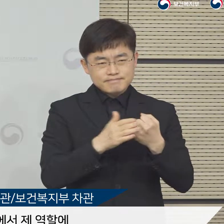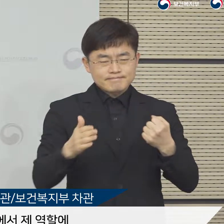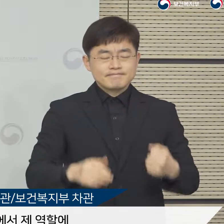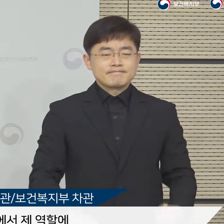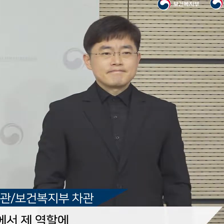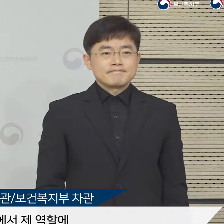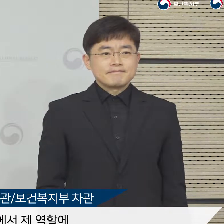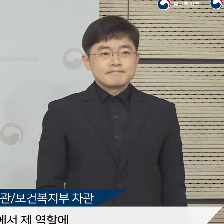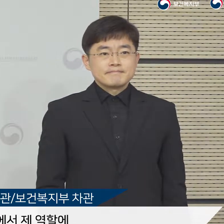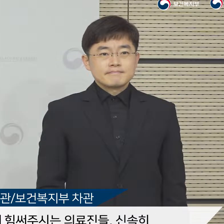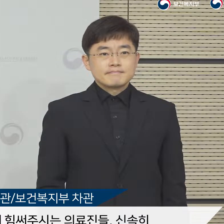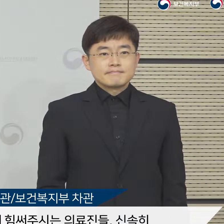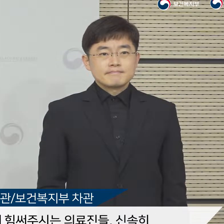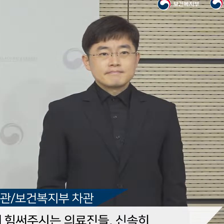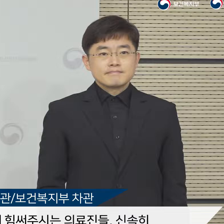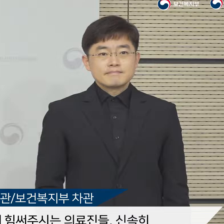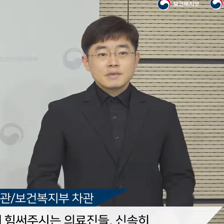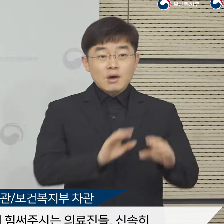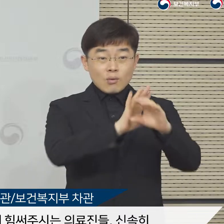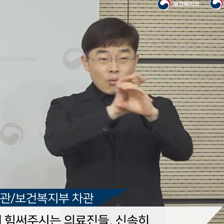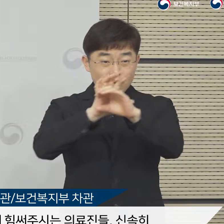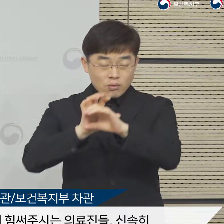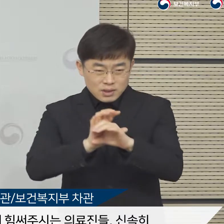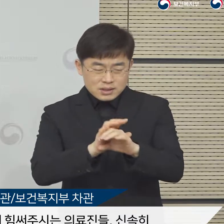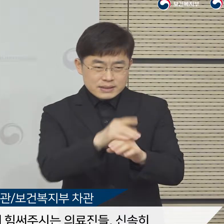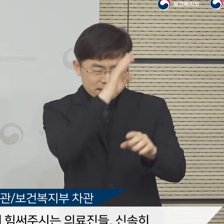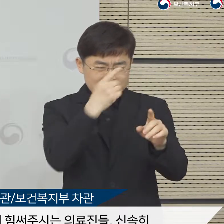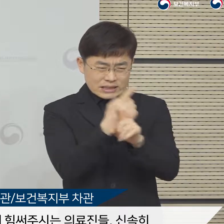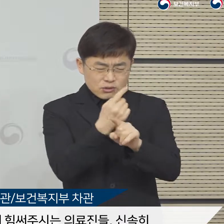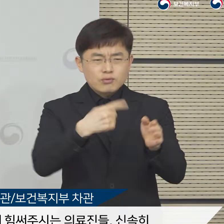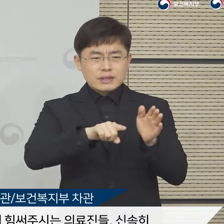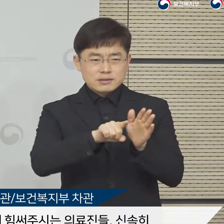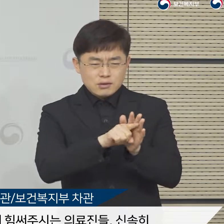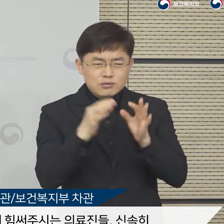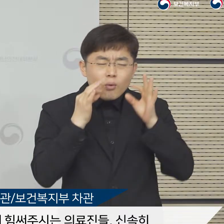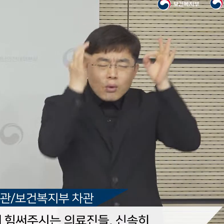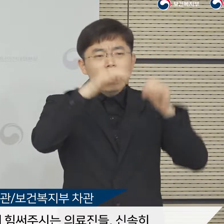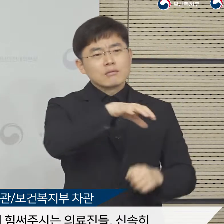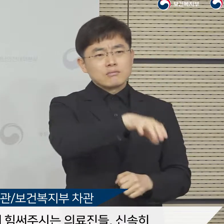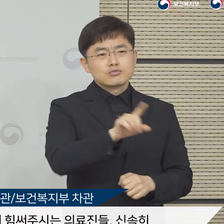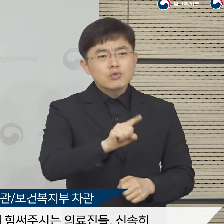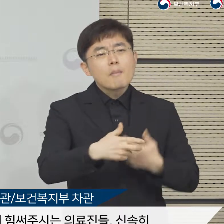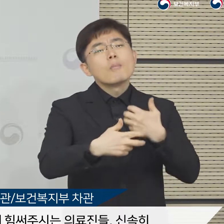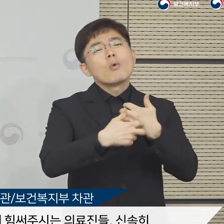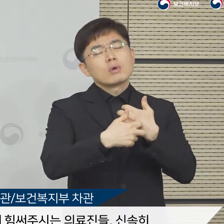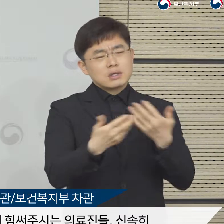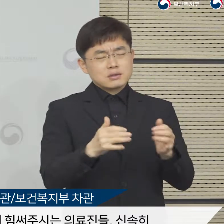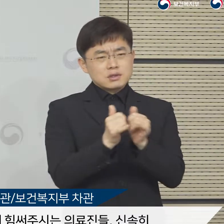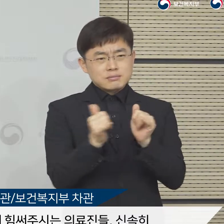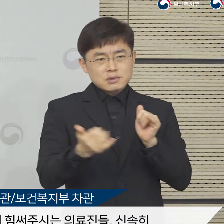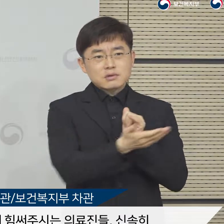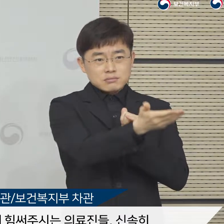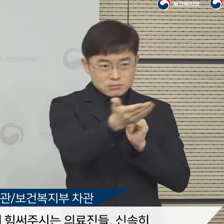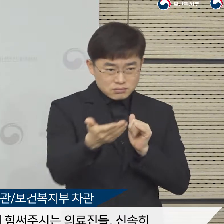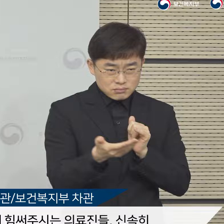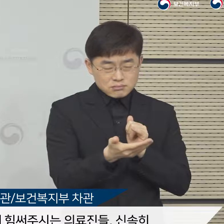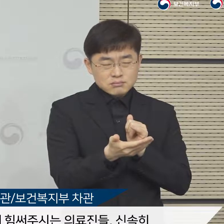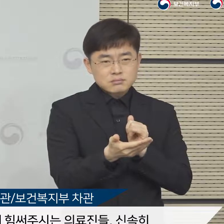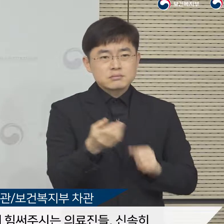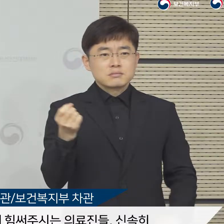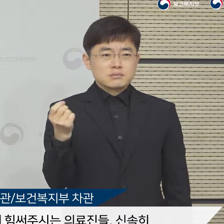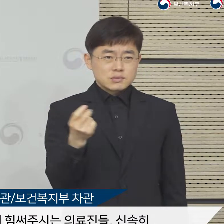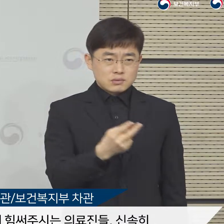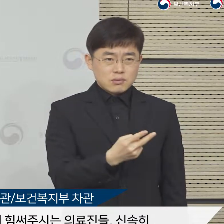믿습니다. 코로나19 진료 현장에서 묵묵히 환자 진료에 힘써 주시는